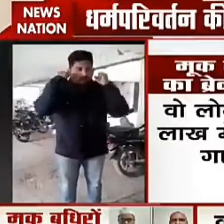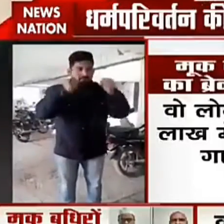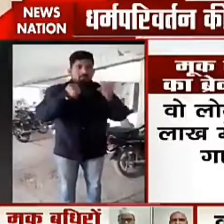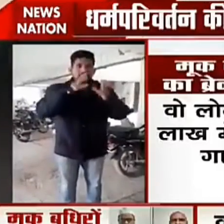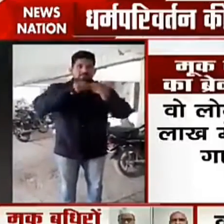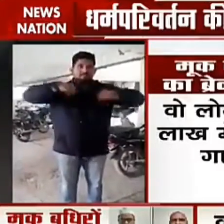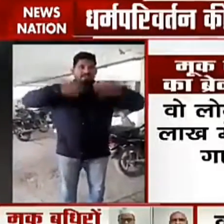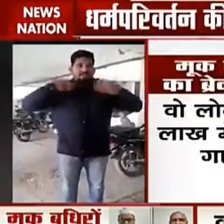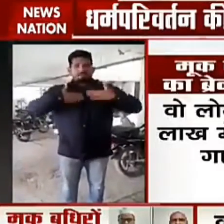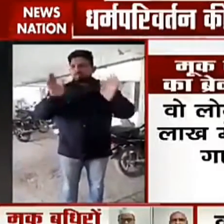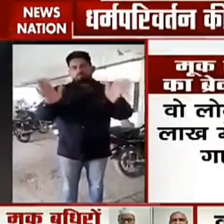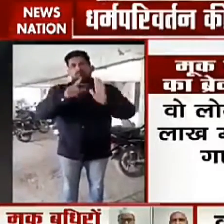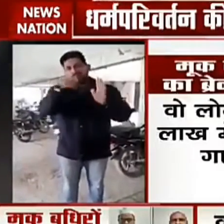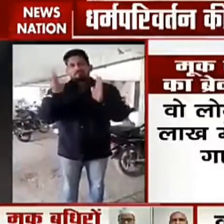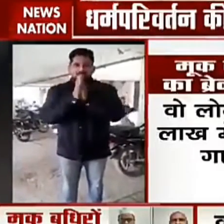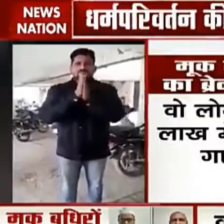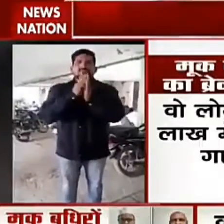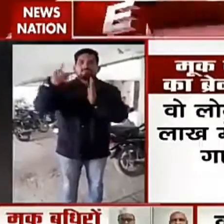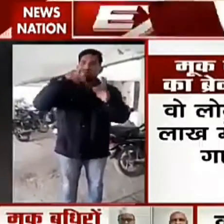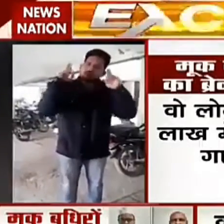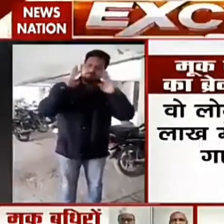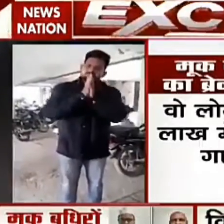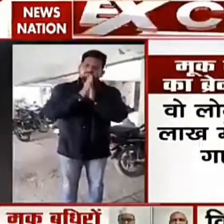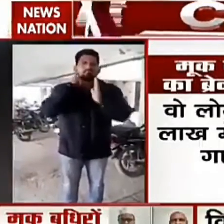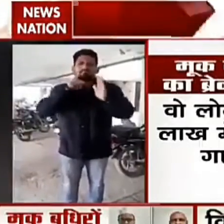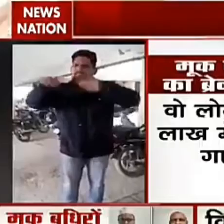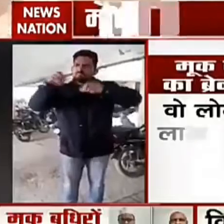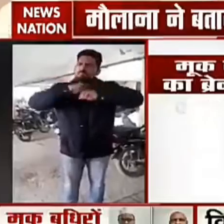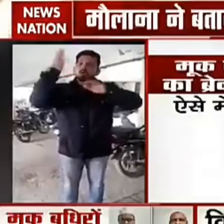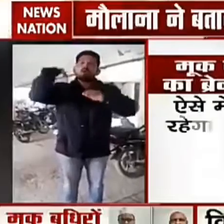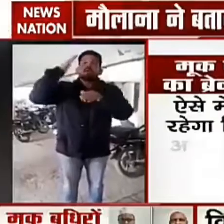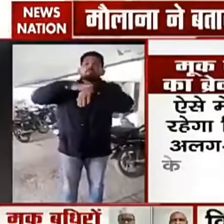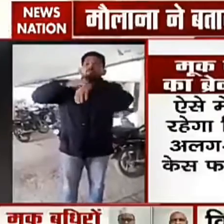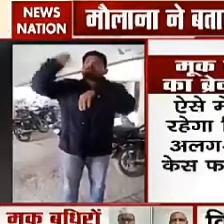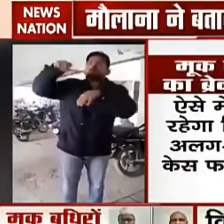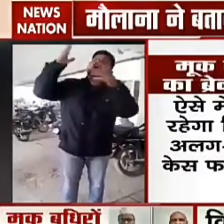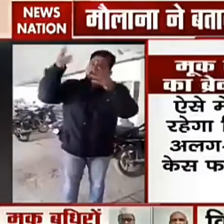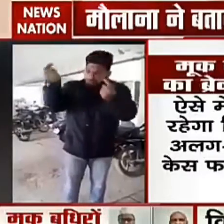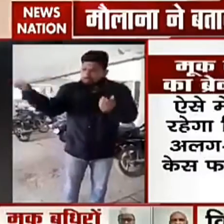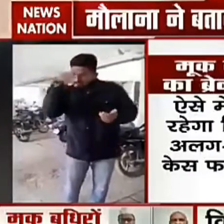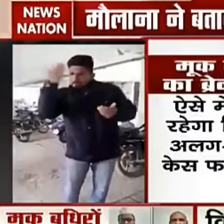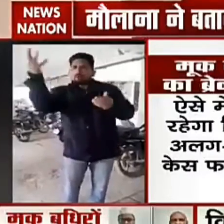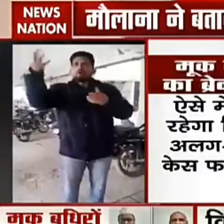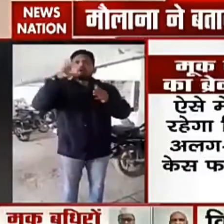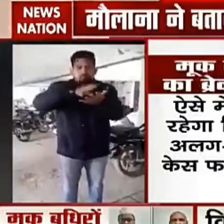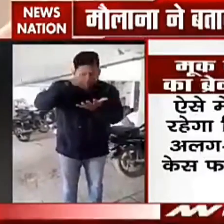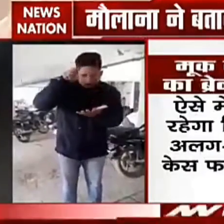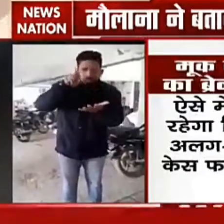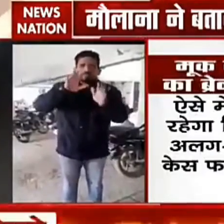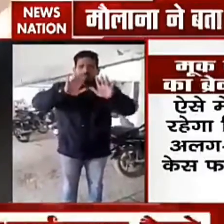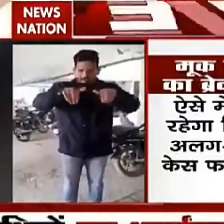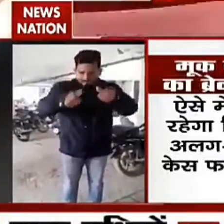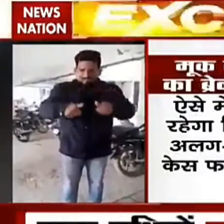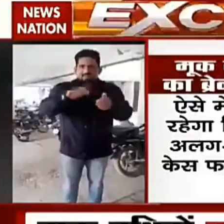वक्त? सर देख नहीं पा रही हूँ, लेकिन ये जो बता रहे हैं वीडियो आप, सर ये हरियाणा डेफ सोसाइटी के 2 लीडर्स हैं, ये